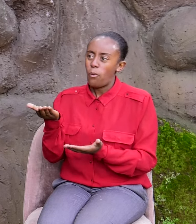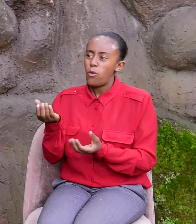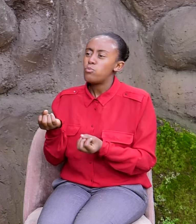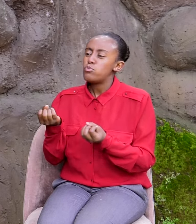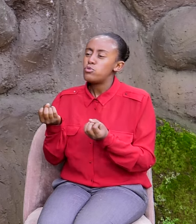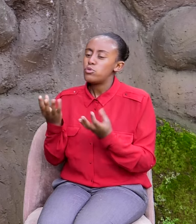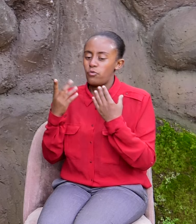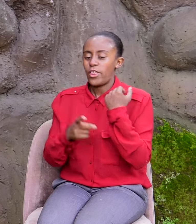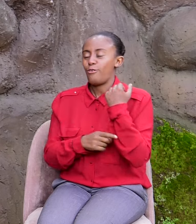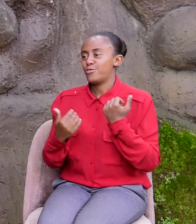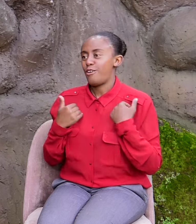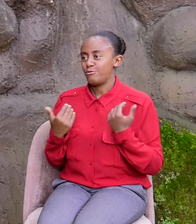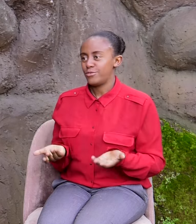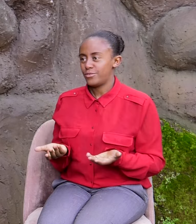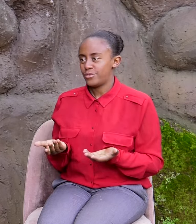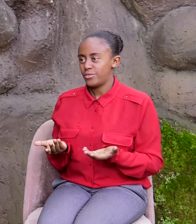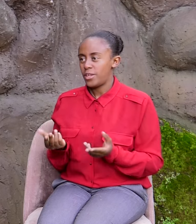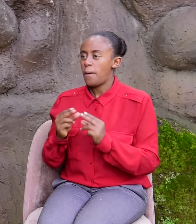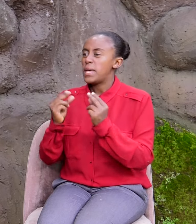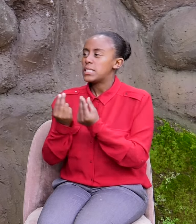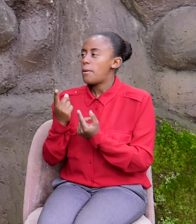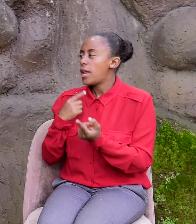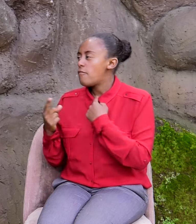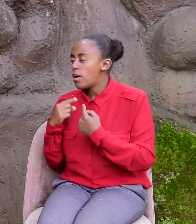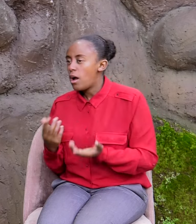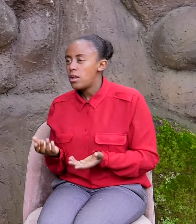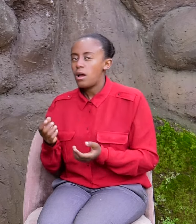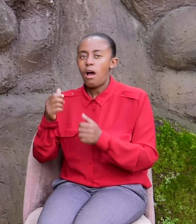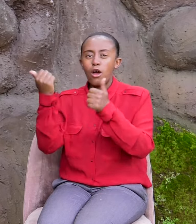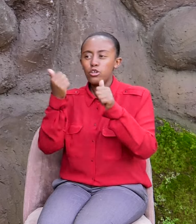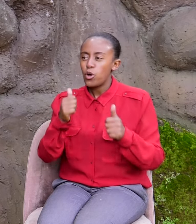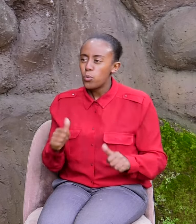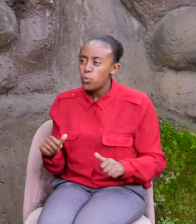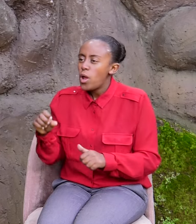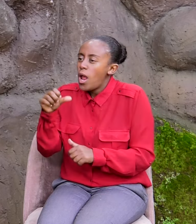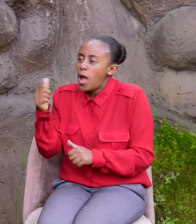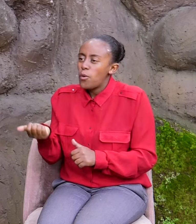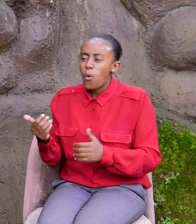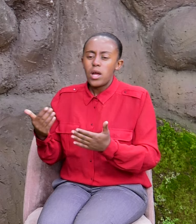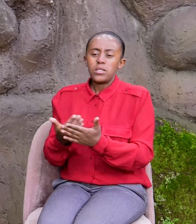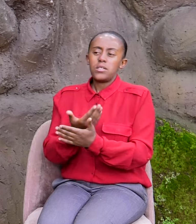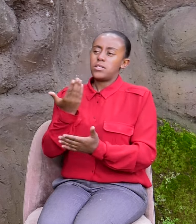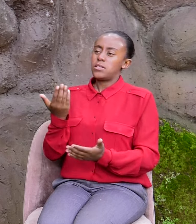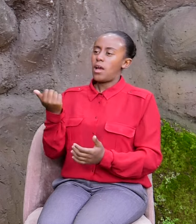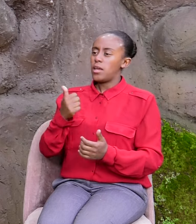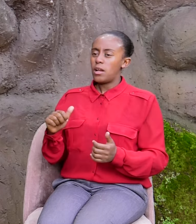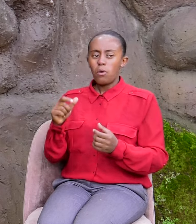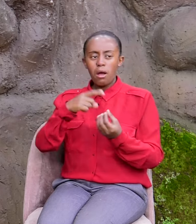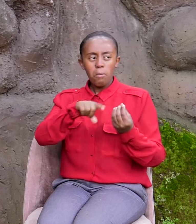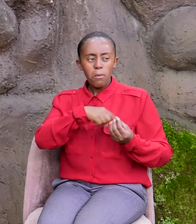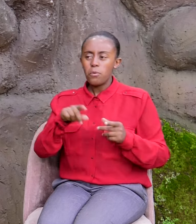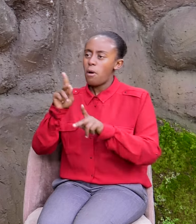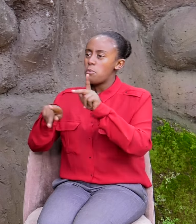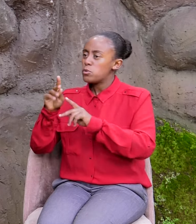ብዙ ፈተናዎች ነው ያሉት። ቤተሰብ ይናፍቀሃል፣ አየሩ ሌላ ነው፣ አዲስ አየር ነው፣ አካባቢው